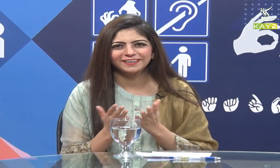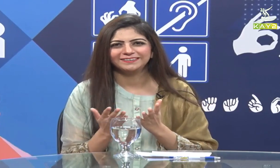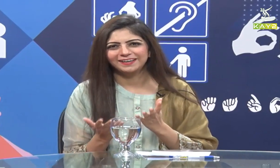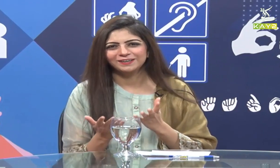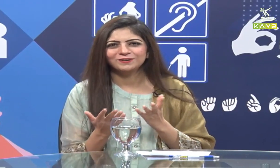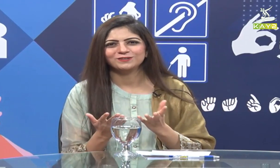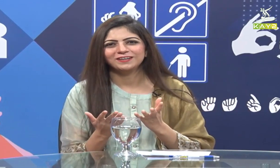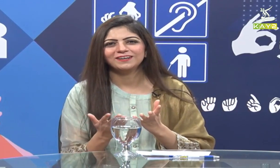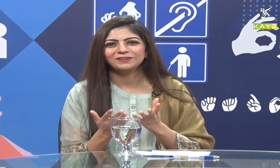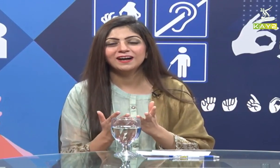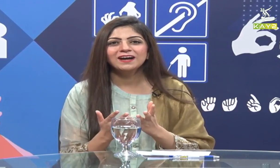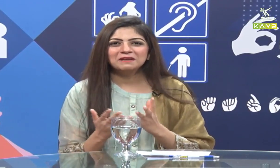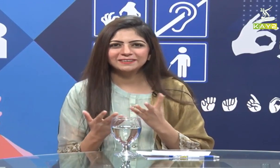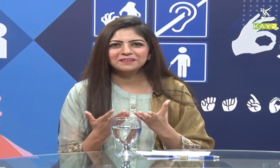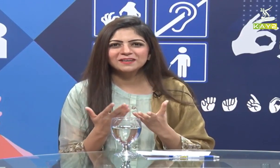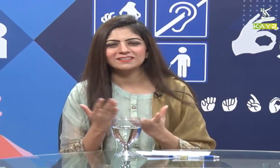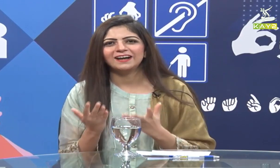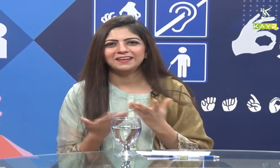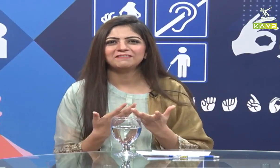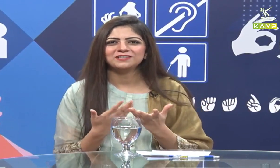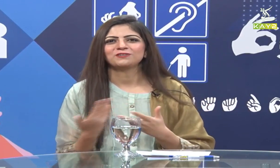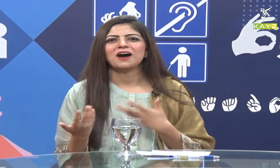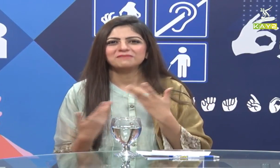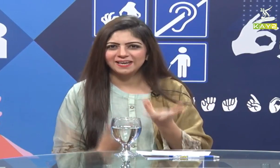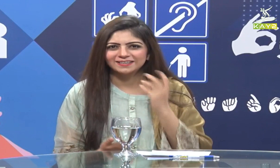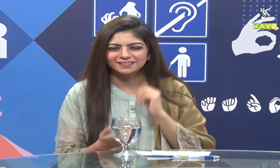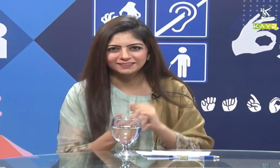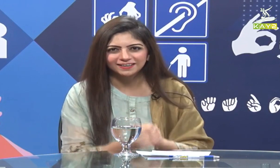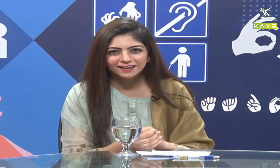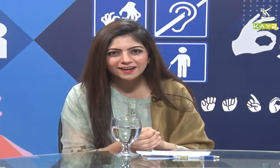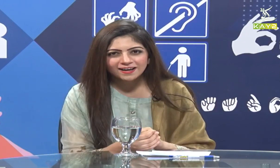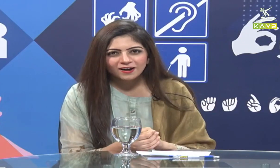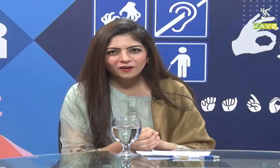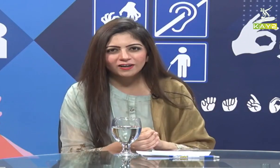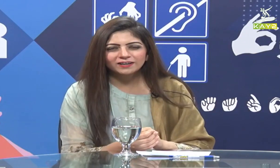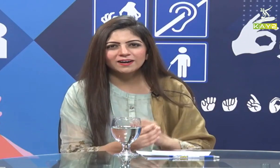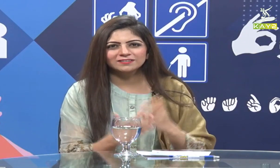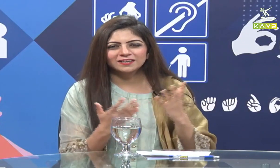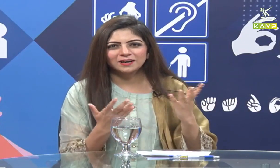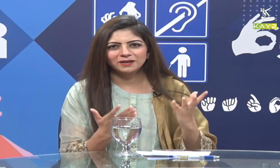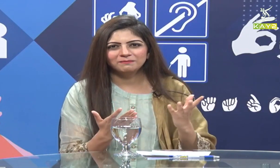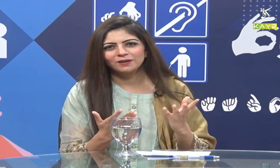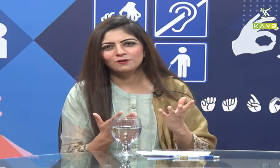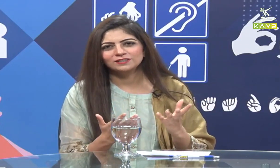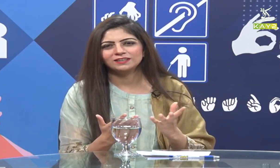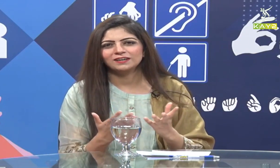कि देखने और सुनने वालों क्या मतलब कि साइन लैंग्वेज तो आप देख ही सकते हैं ना। और हसन हमारे मेन होस्ट की तरफ